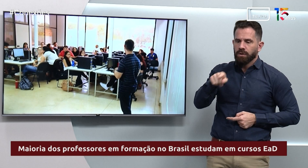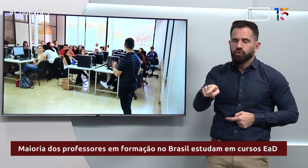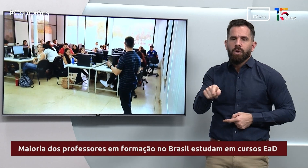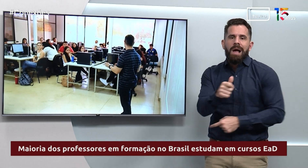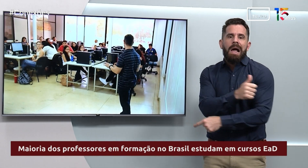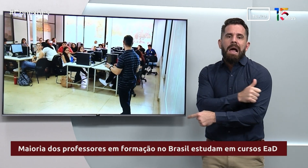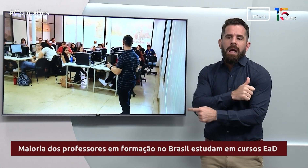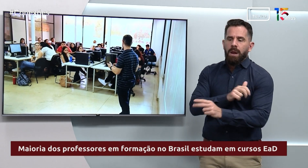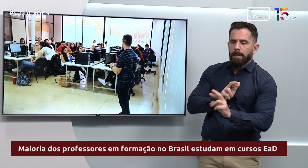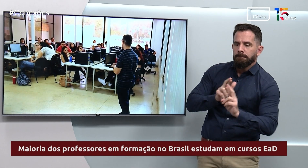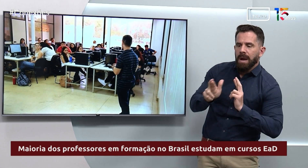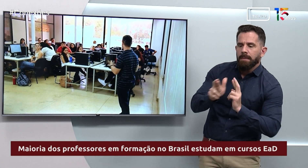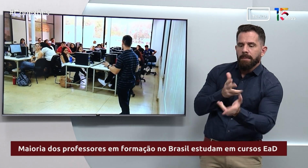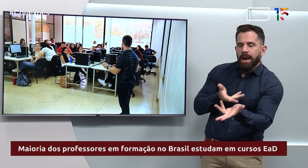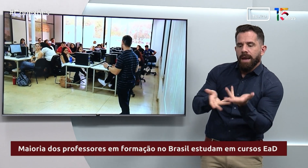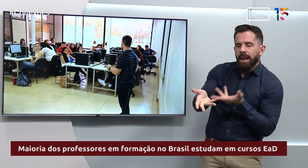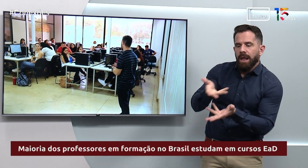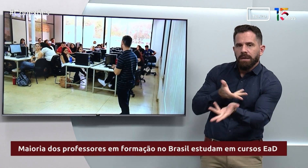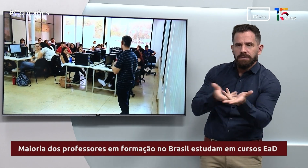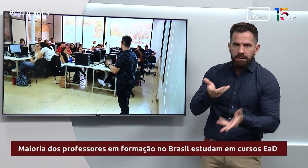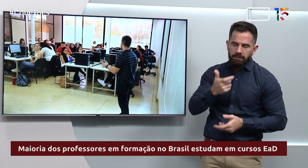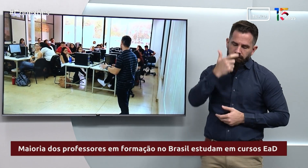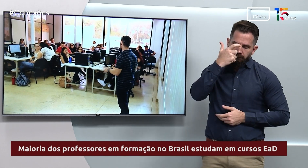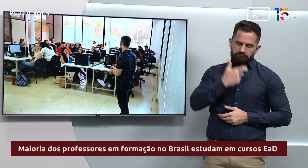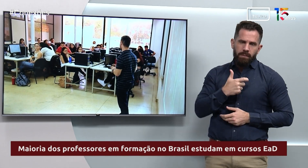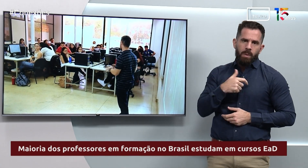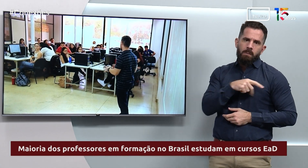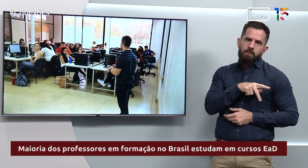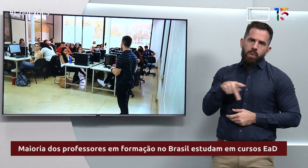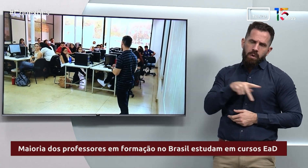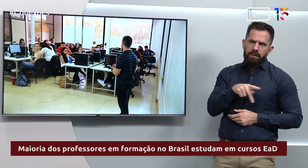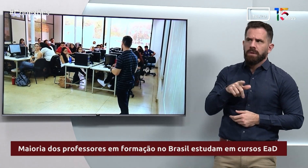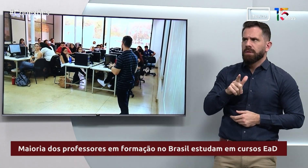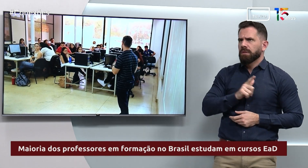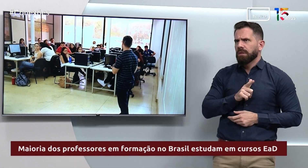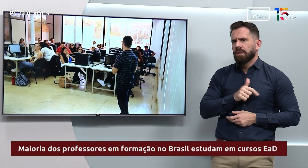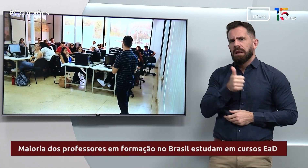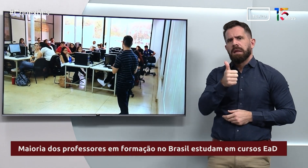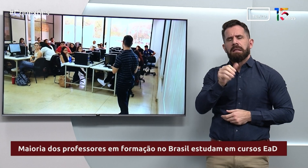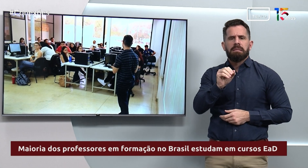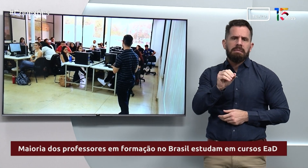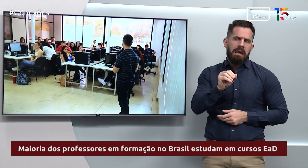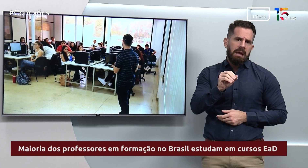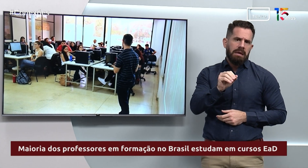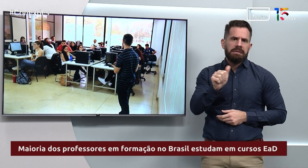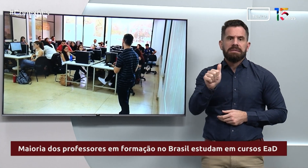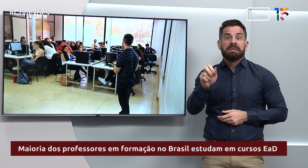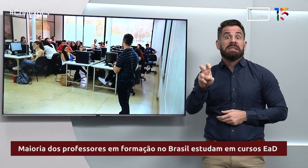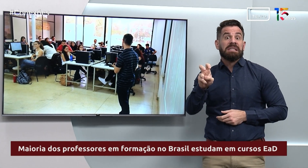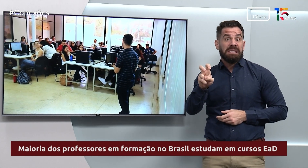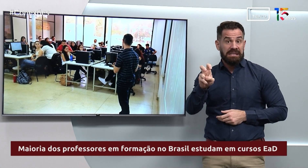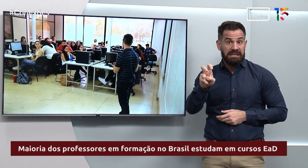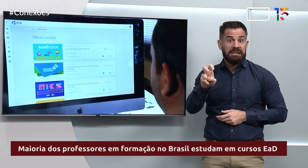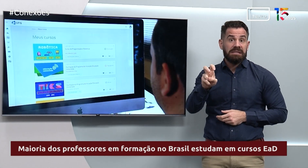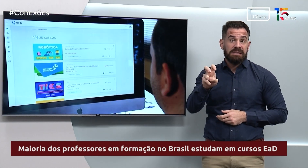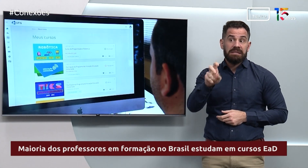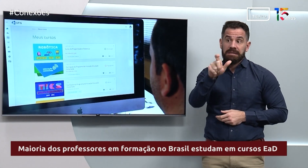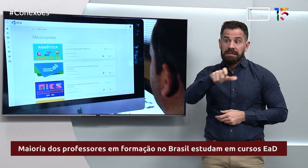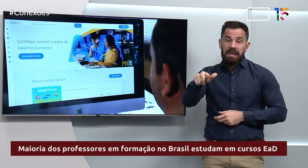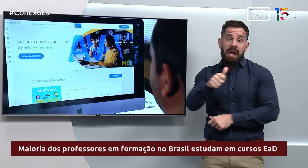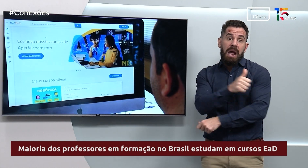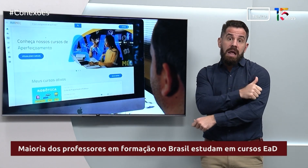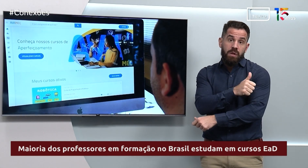na presencialidade é em torno mais ou menos de 10, 15 alunos por professor,